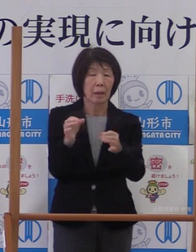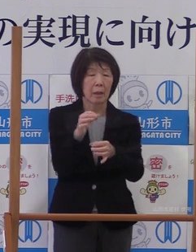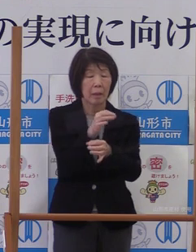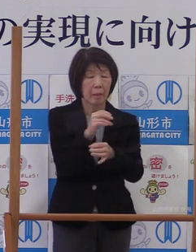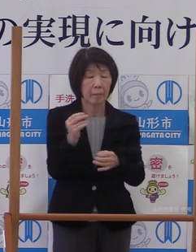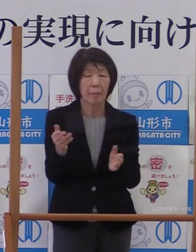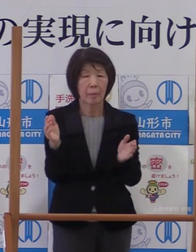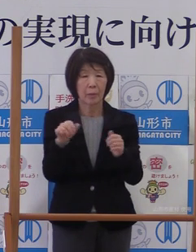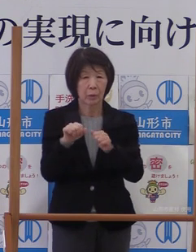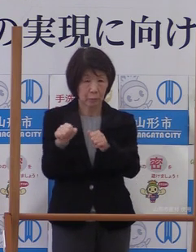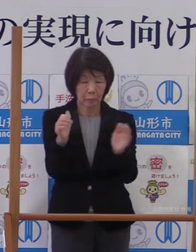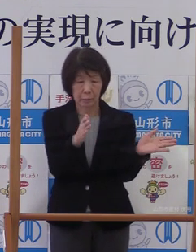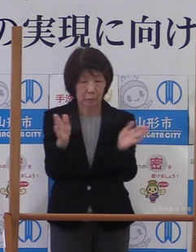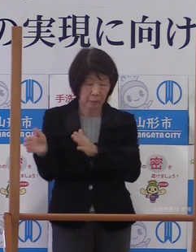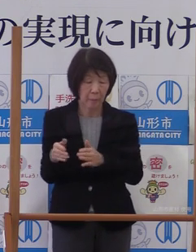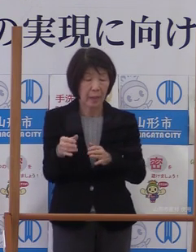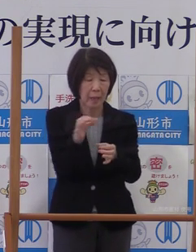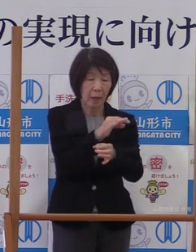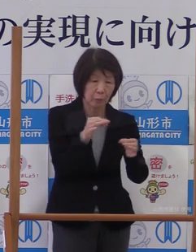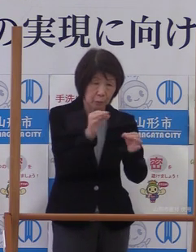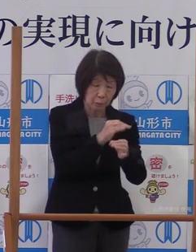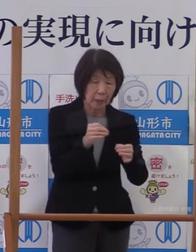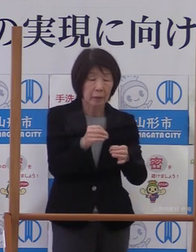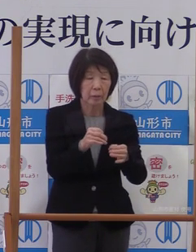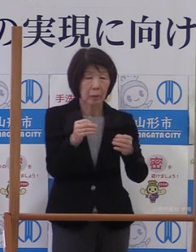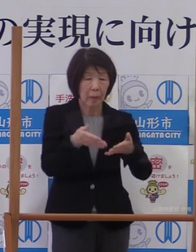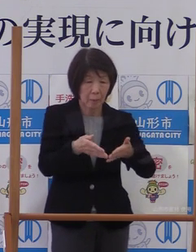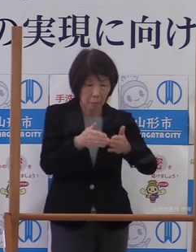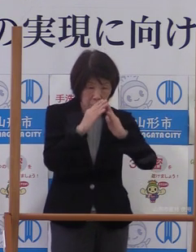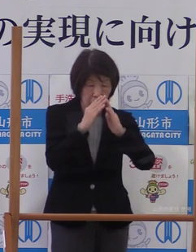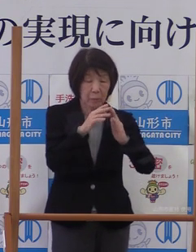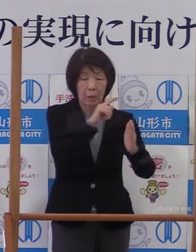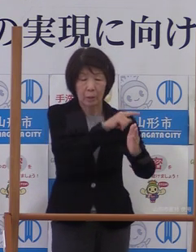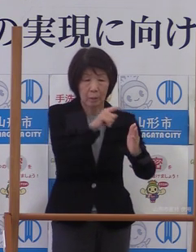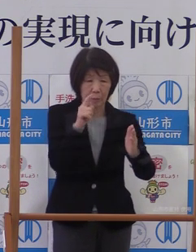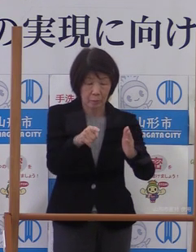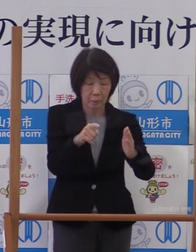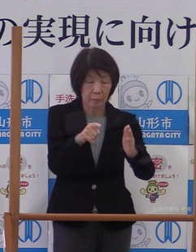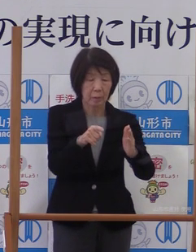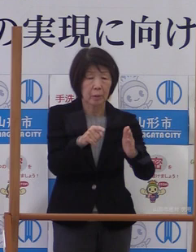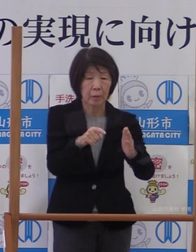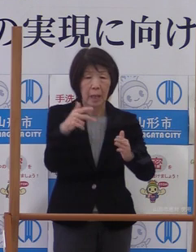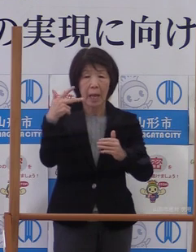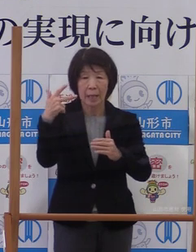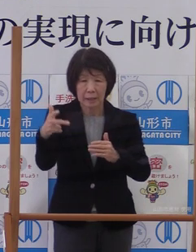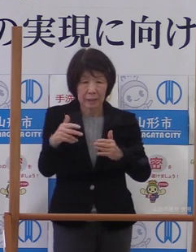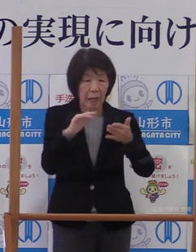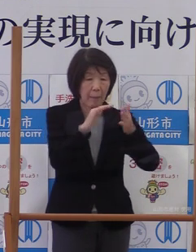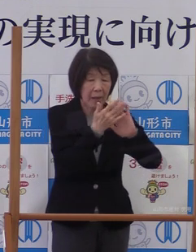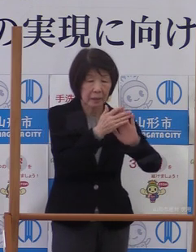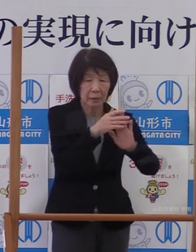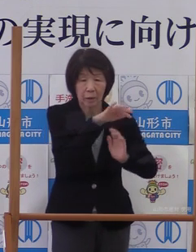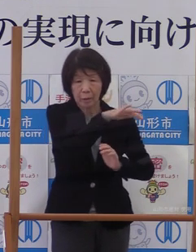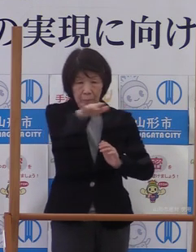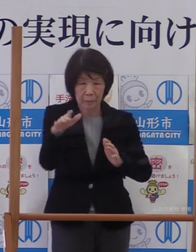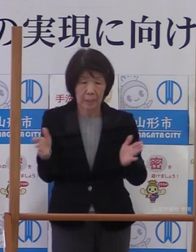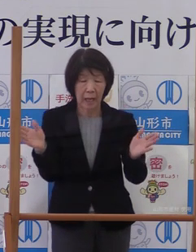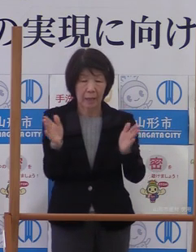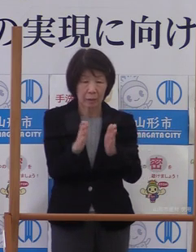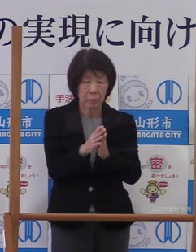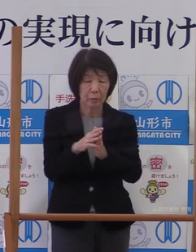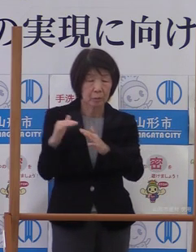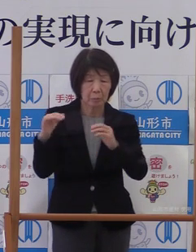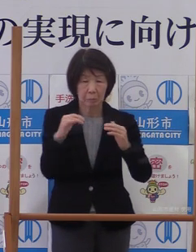等とか、その建設費も含めた負担については、それぞれの加入される市、町と話し合いを今後進めていくという形になってき